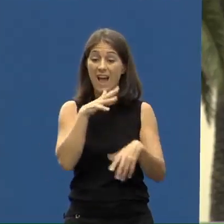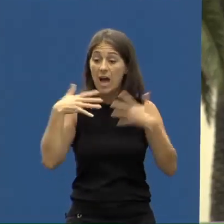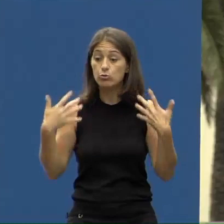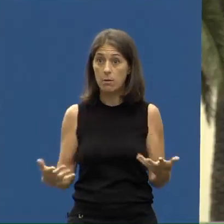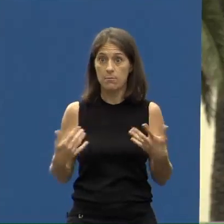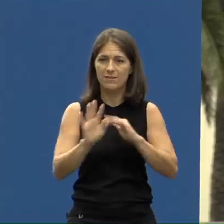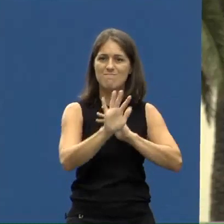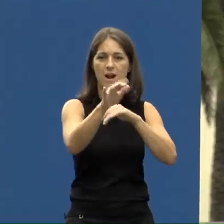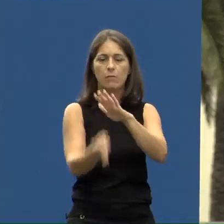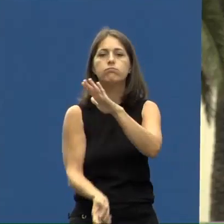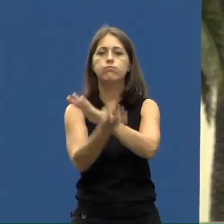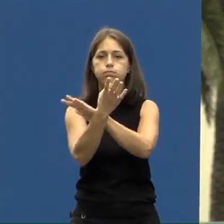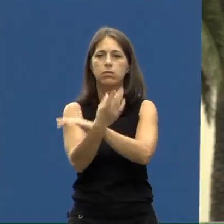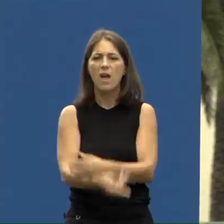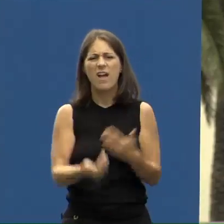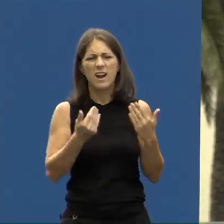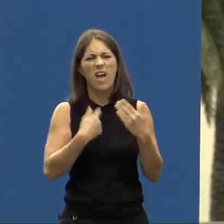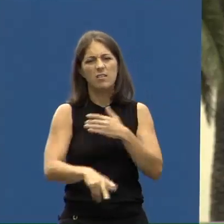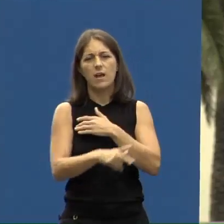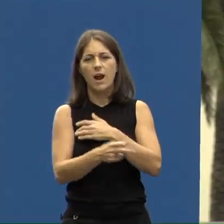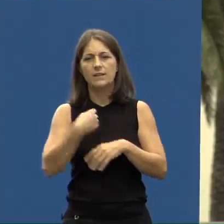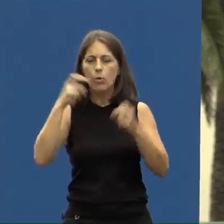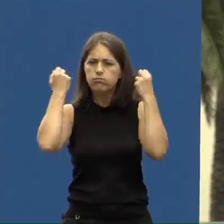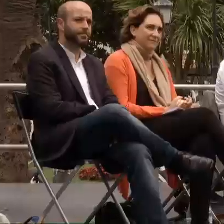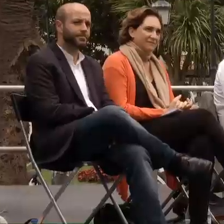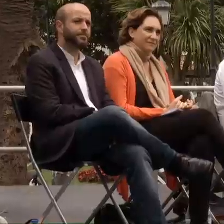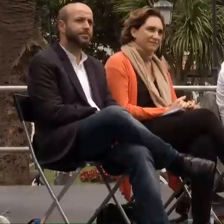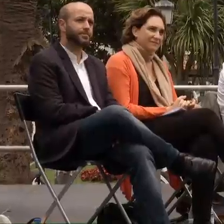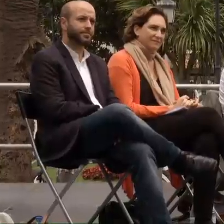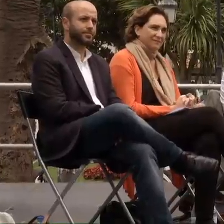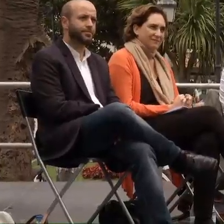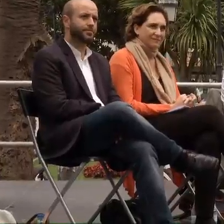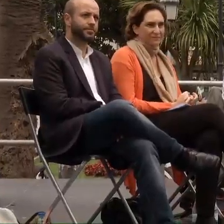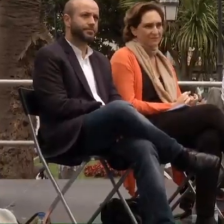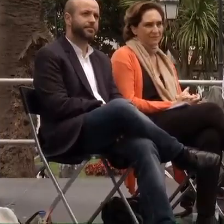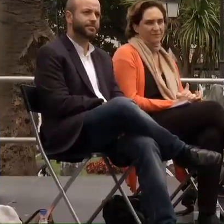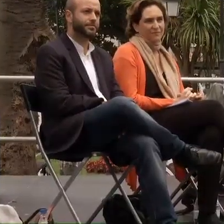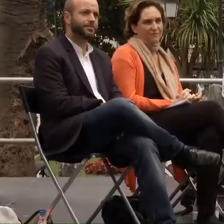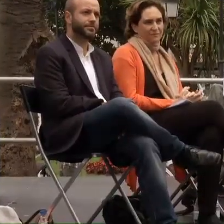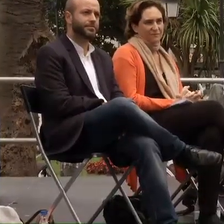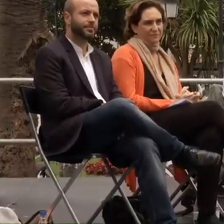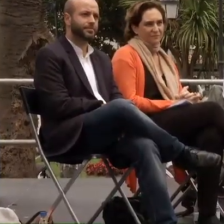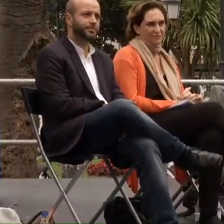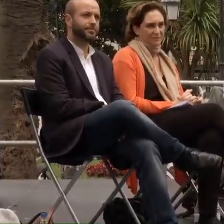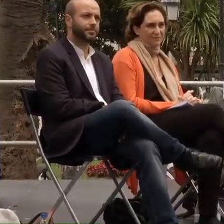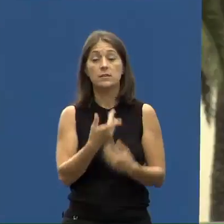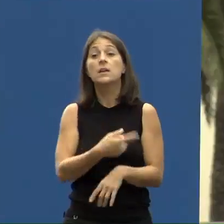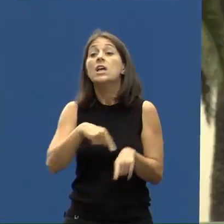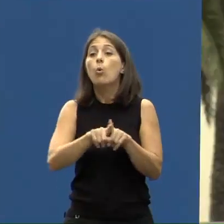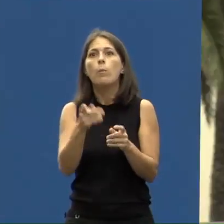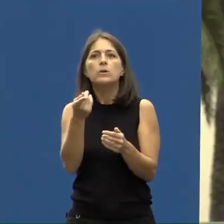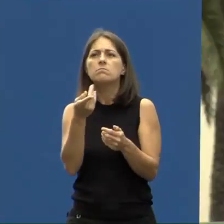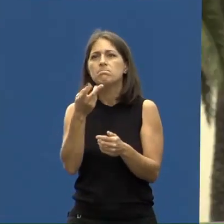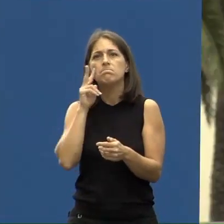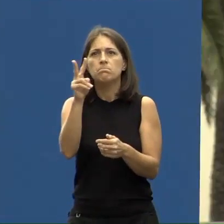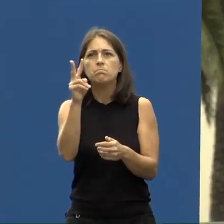En Marea. Gracias por ser alcaldes rebeldes, alcaldes competentes e alcaldes solidarios. Gracias por ver máis aló,